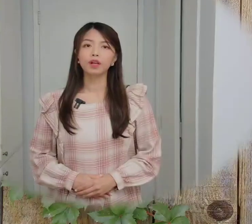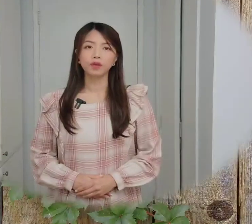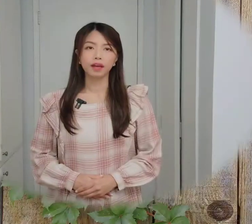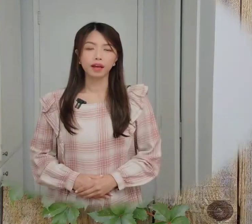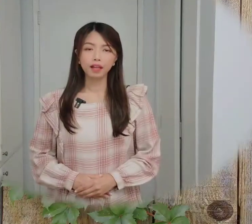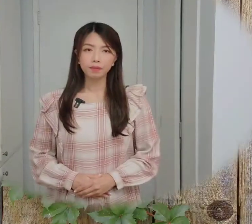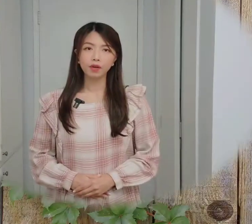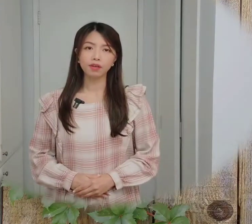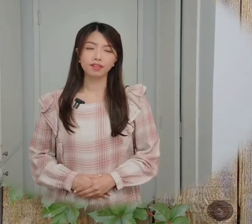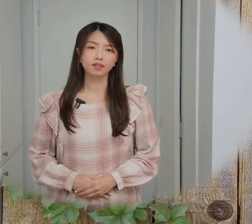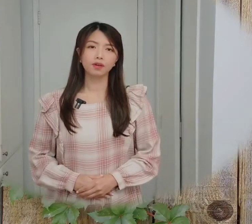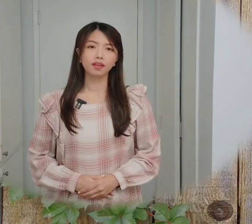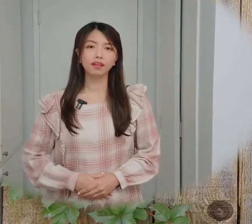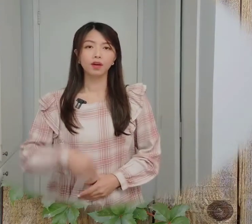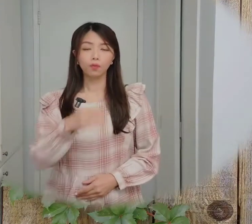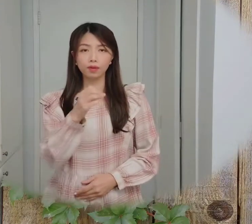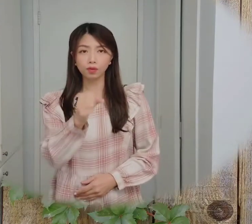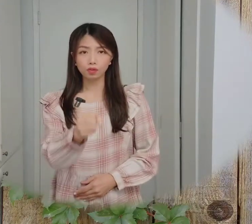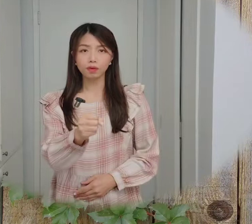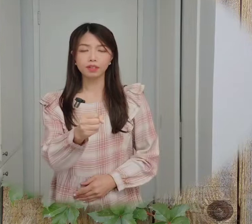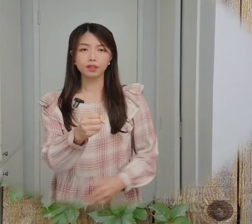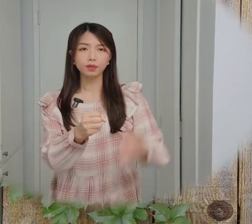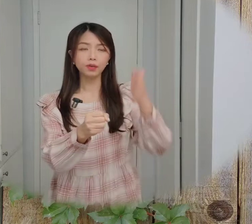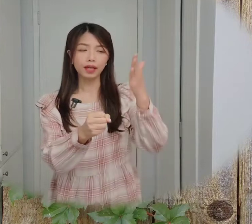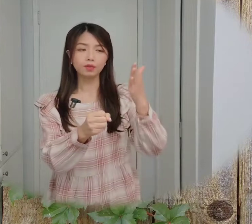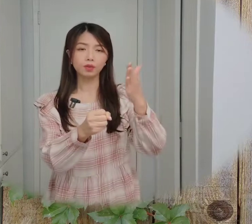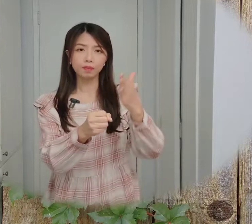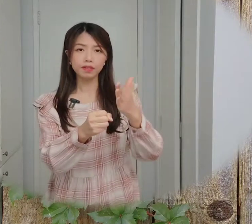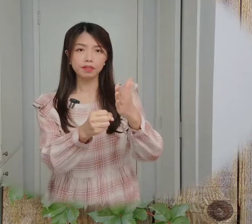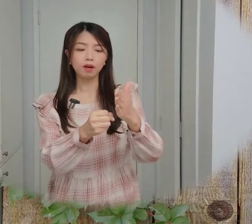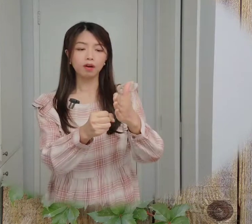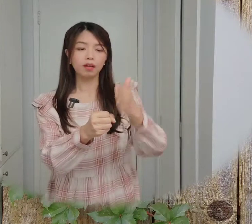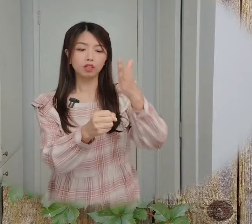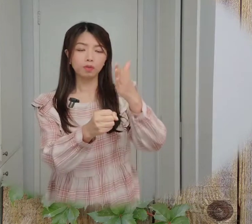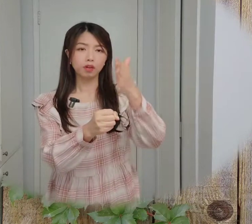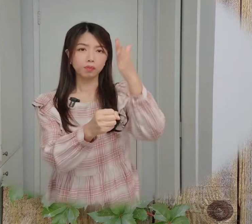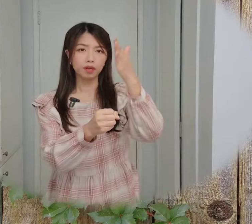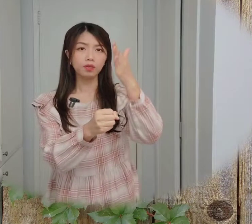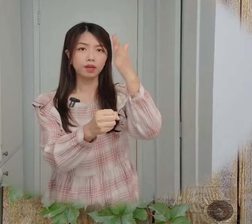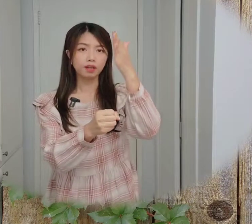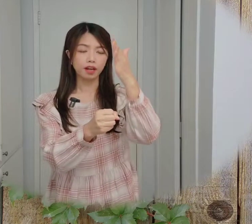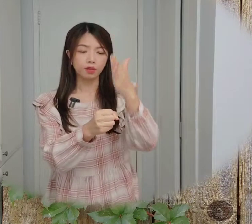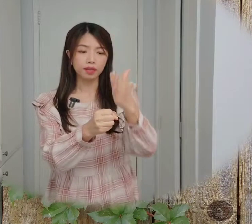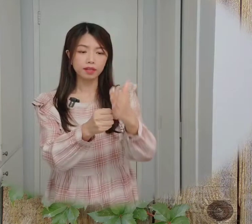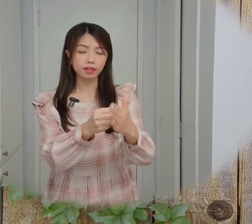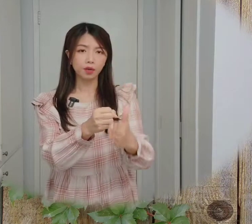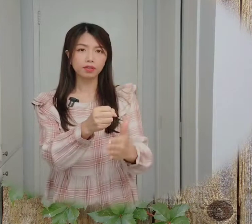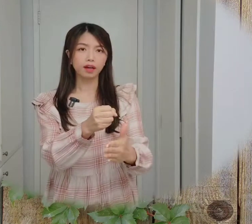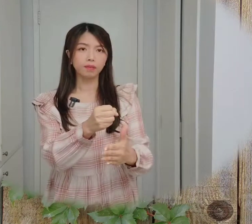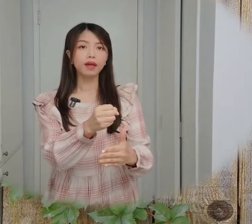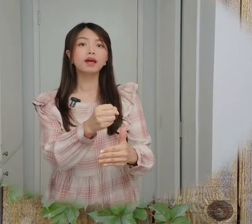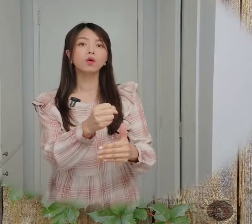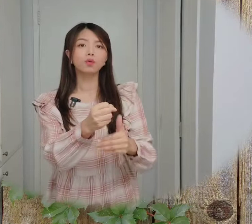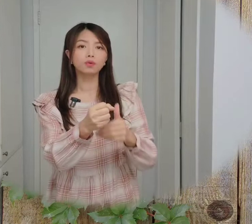하나님 우리를 위해, 하나님이라고 하는 뜻의 수어는 왼손은 주먹을 쥐시고 다른 손은 펴셔서 이 주먹 옆을 위에서 아래로 살짝